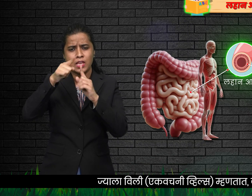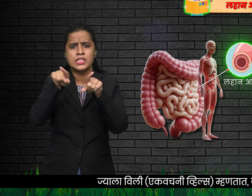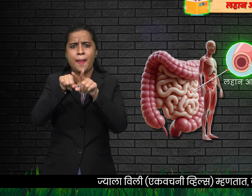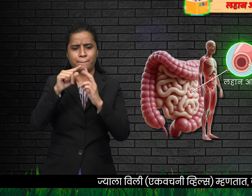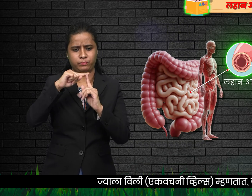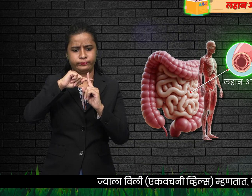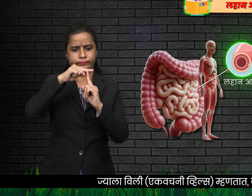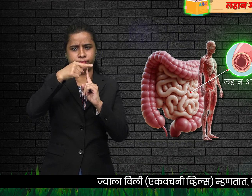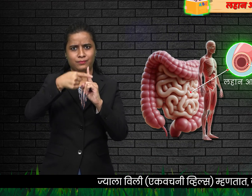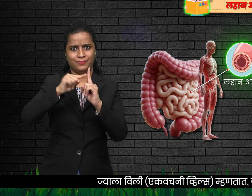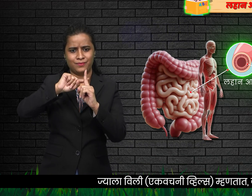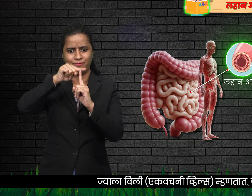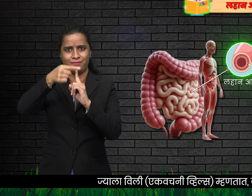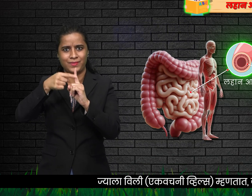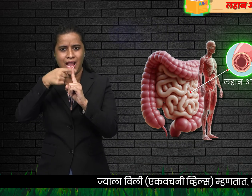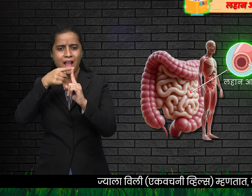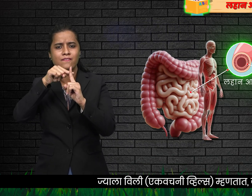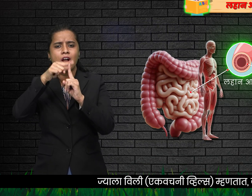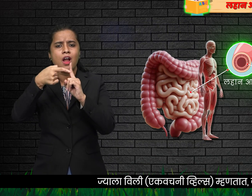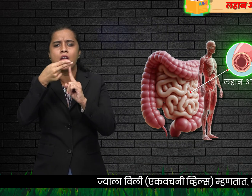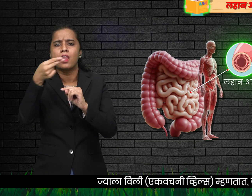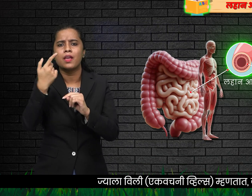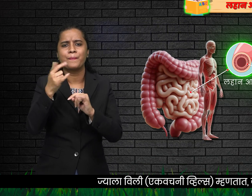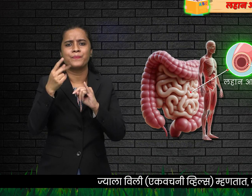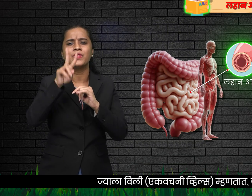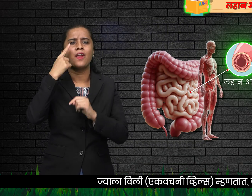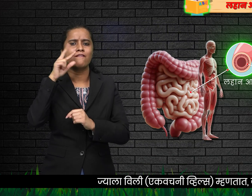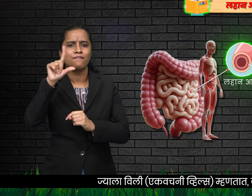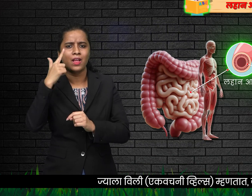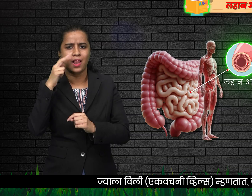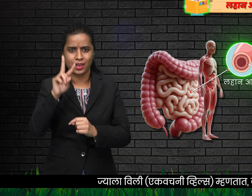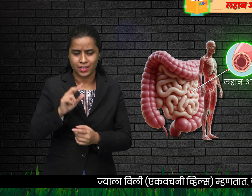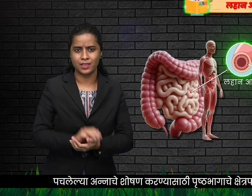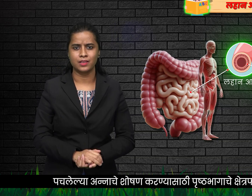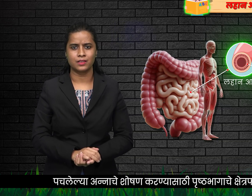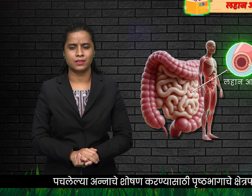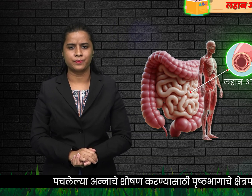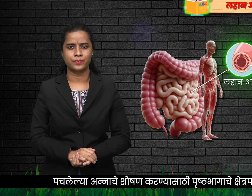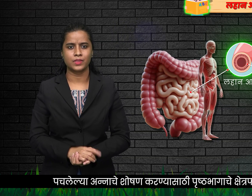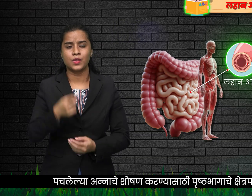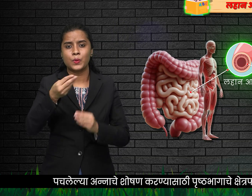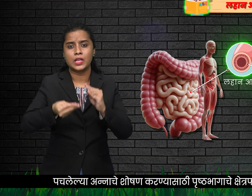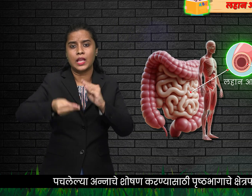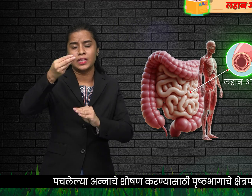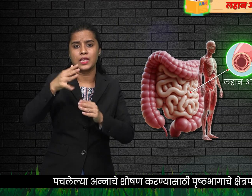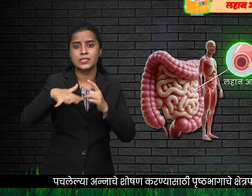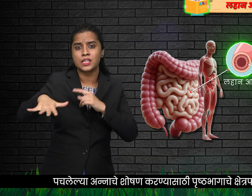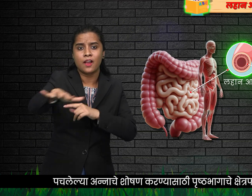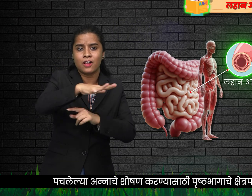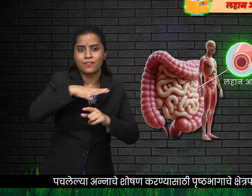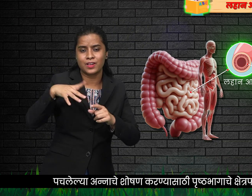असतात, ज्याला विली एकवचनी व्हील्स म्हणतात. जे पचलेल्या अन्नाचे शोषण